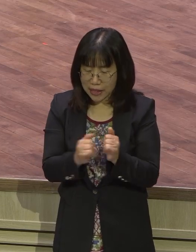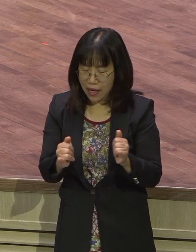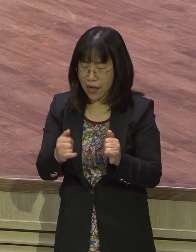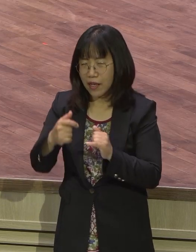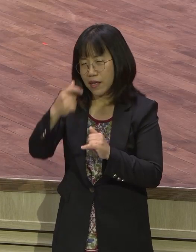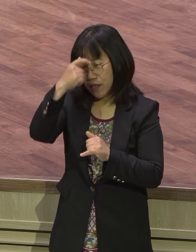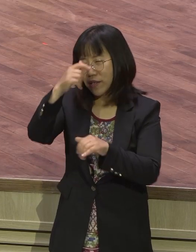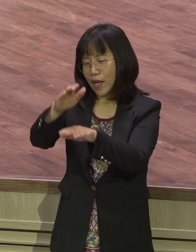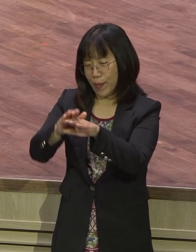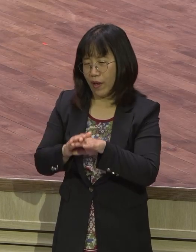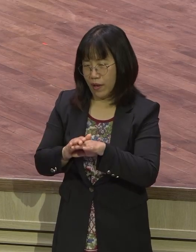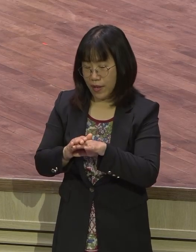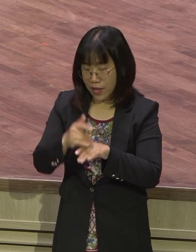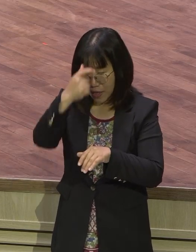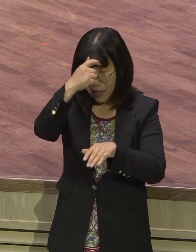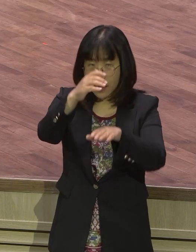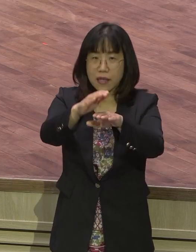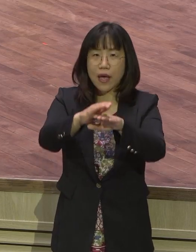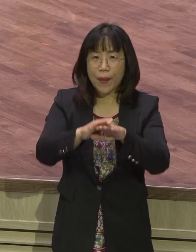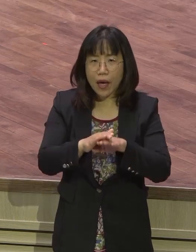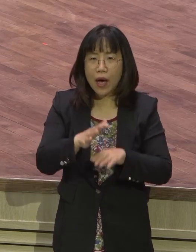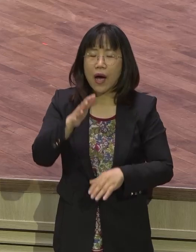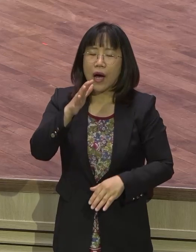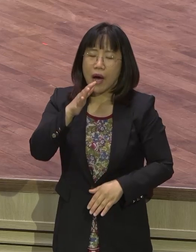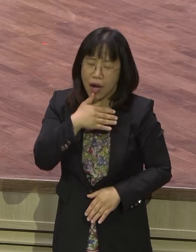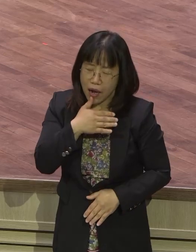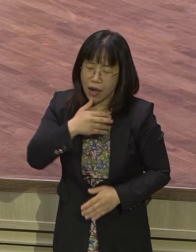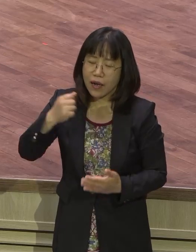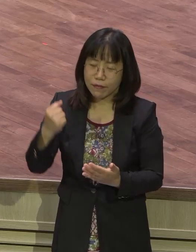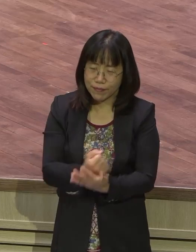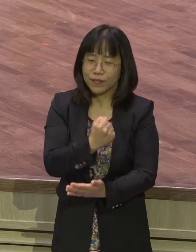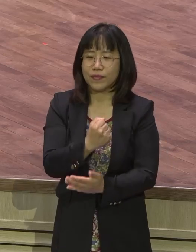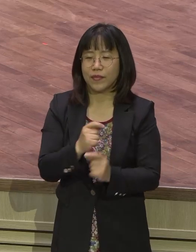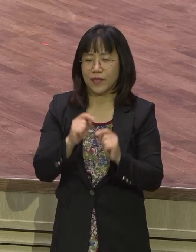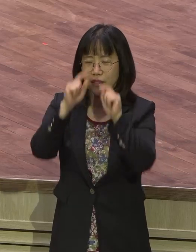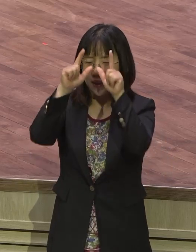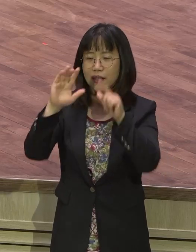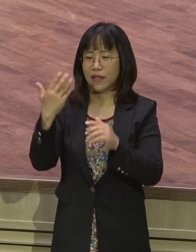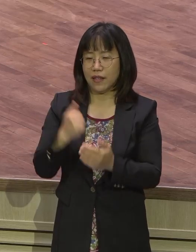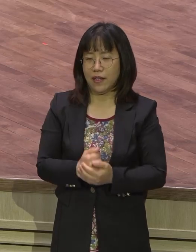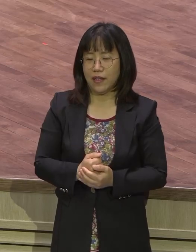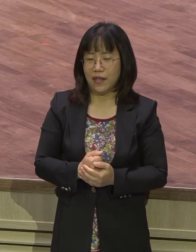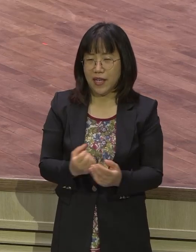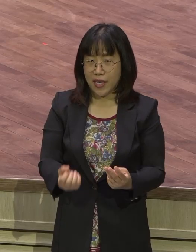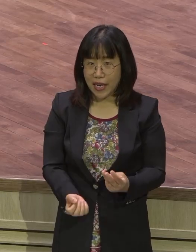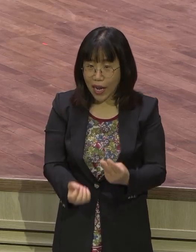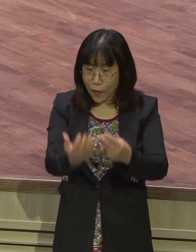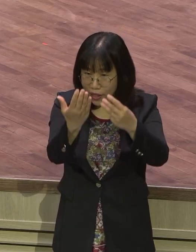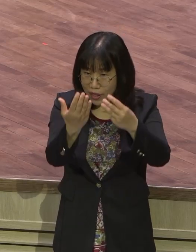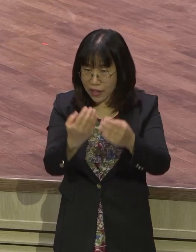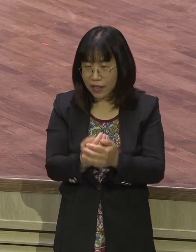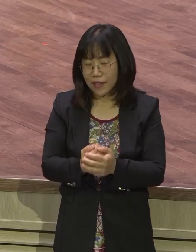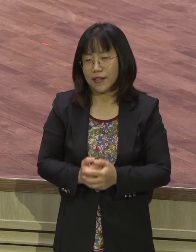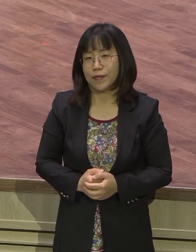인생 답을 찾아야 해요. 그래서 내위기는요. 하나님께서 드리는